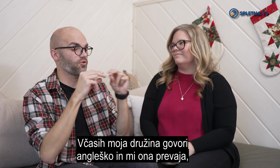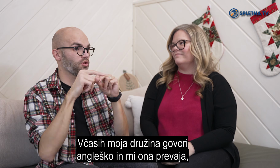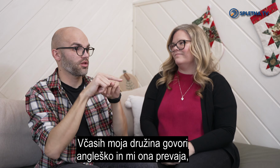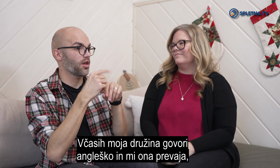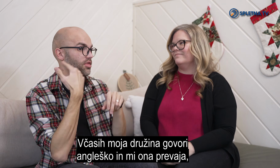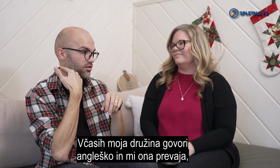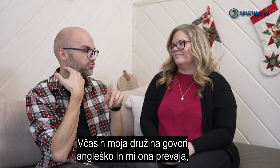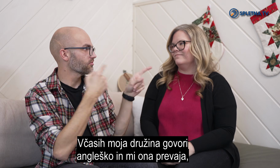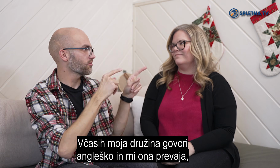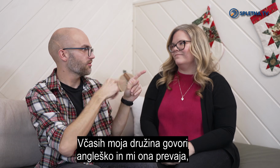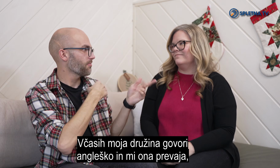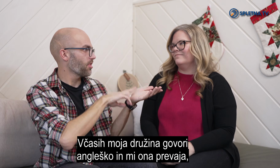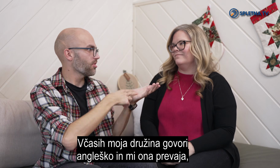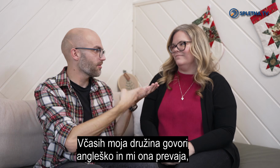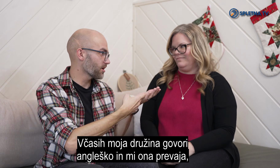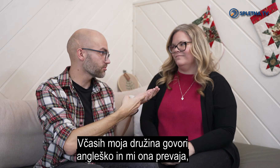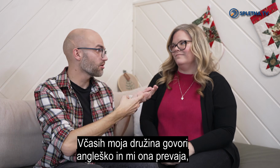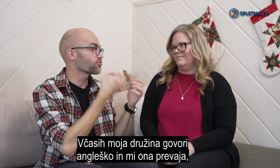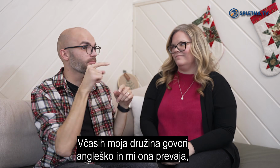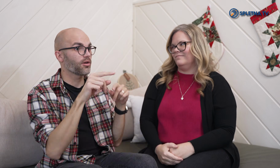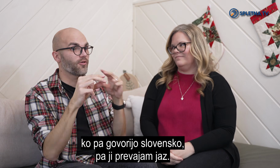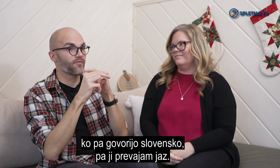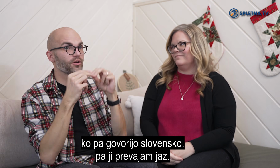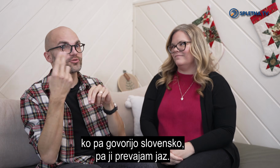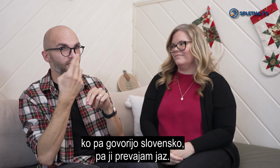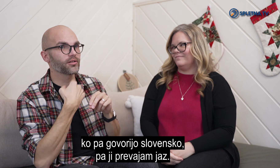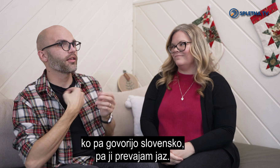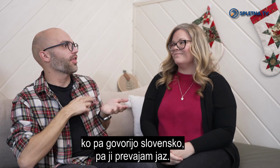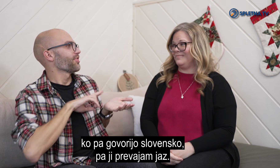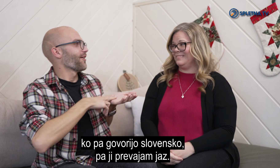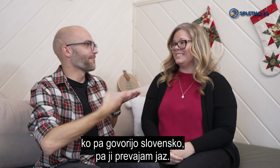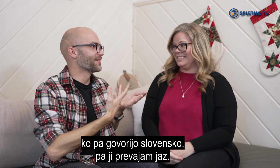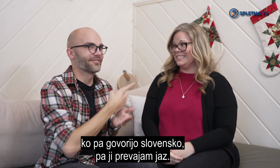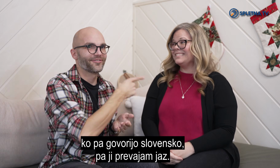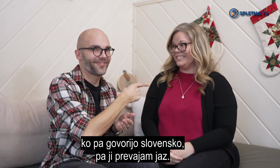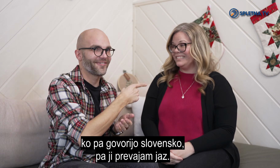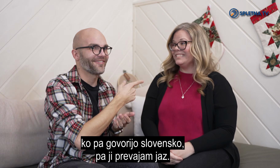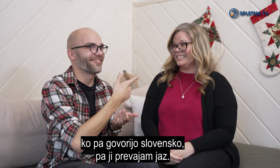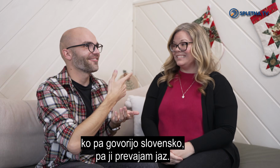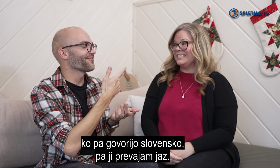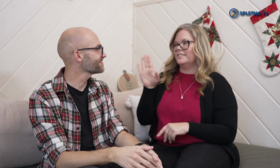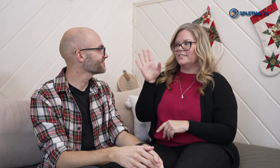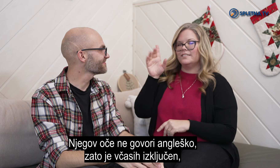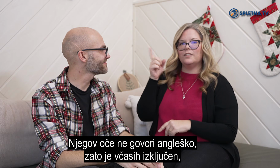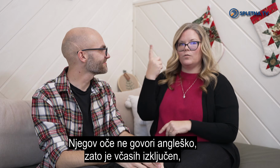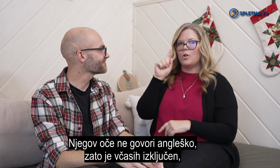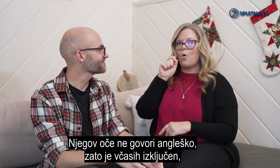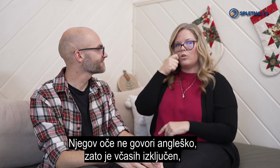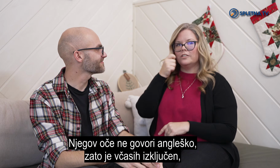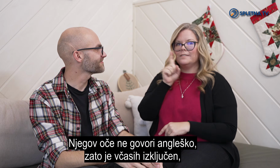Včasih moja družina govori angleško in mi ona prevaja, ko pa govorijo slovensko, pa ji prevajam jaz. Njegov oče ne